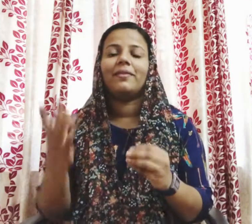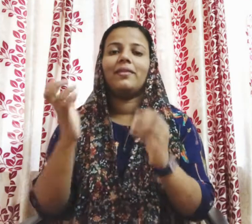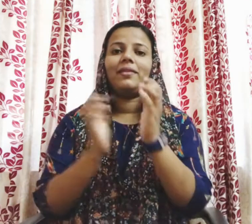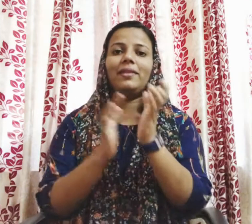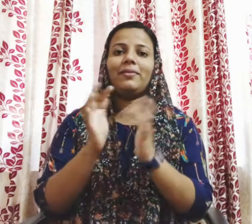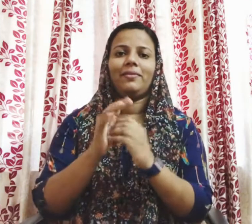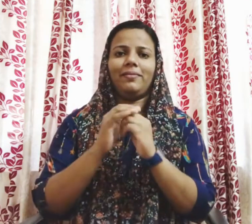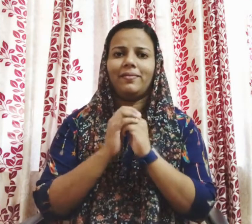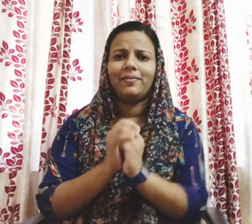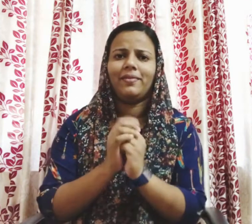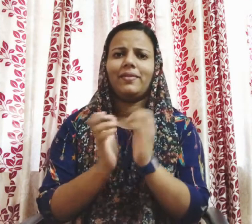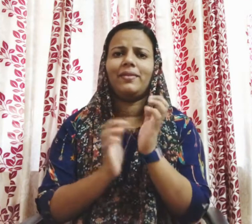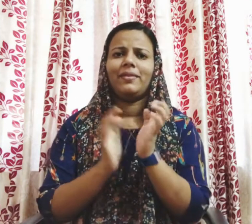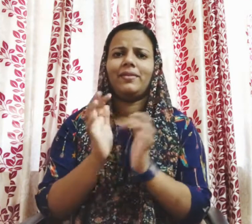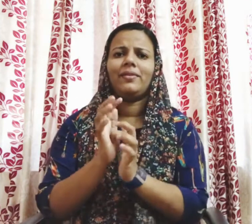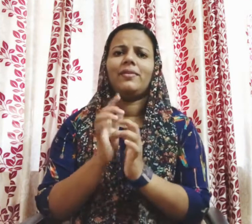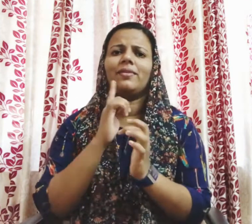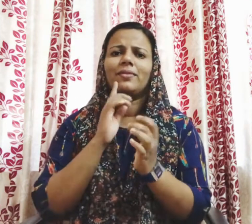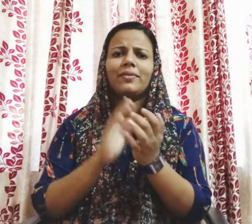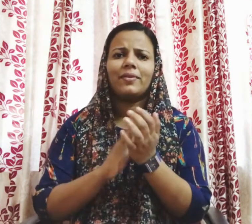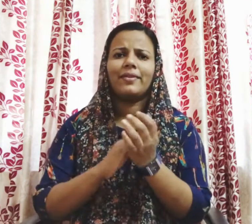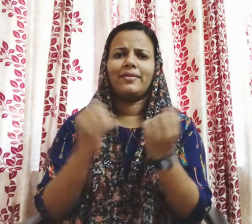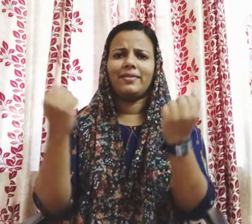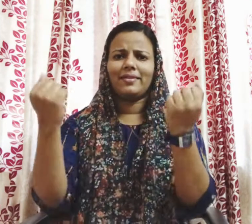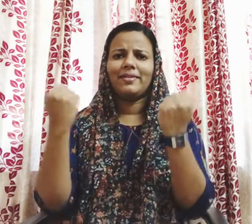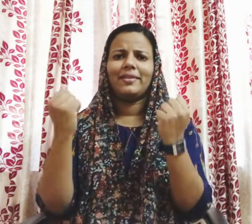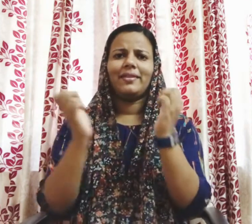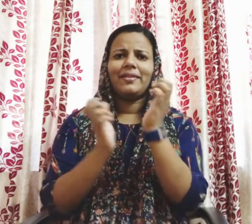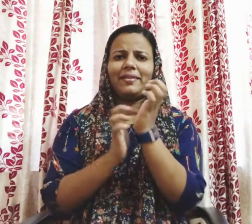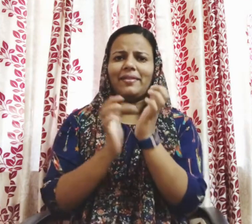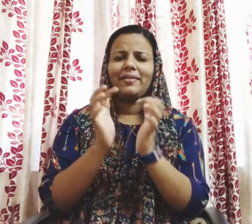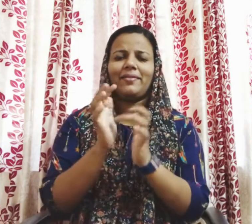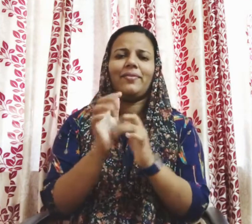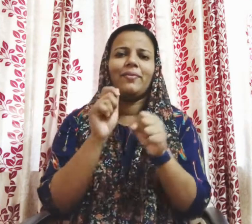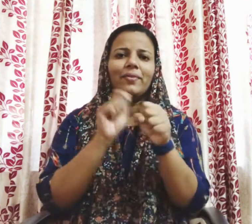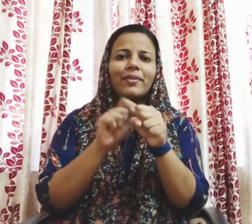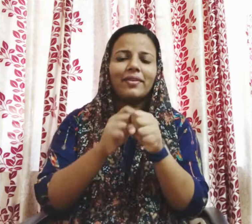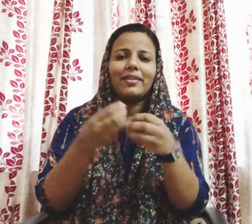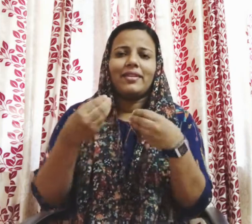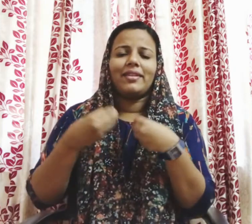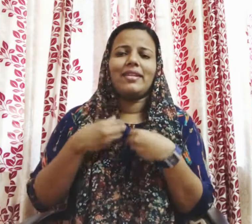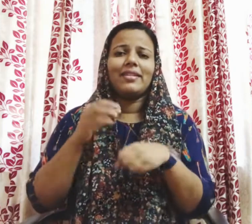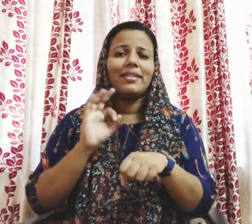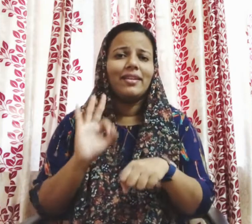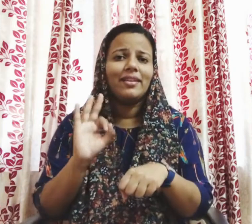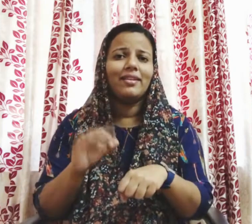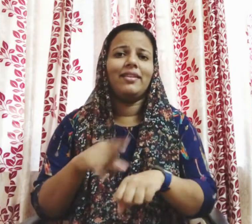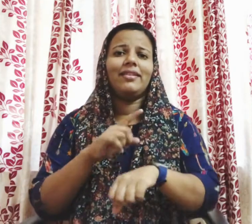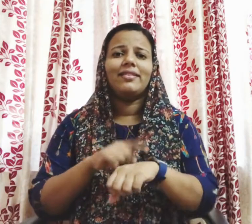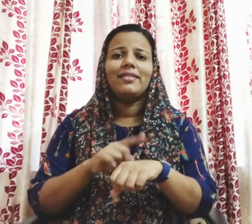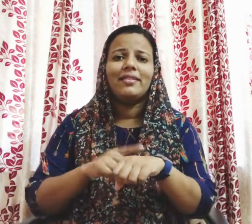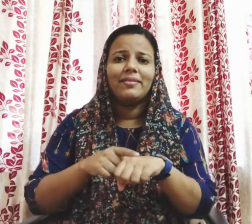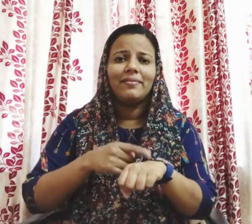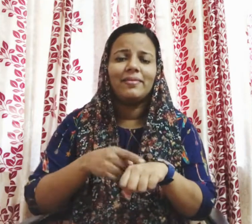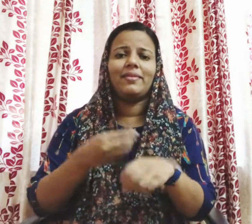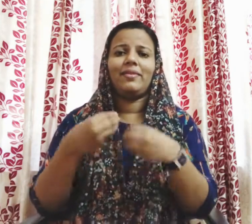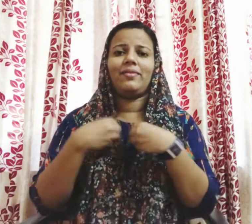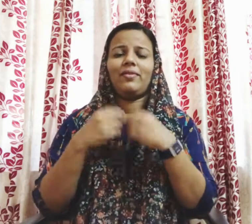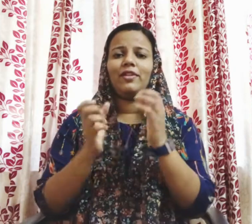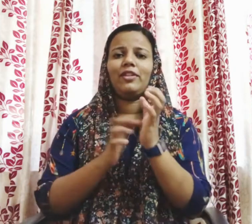ബുധനാഴ്ച പ്രഭാതത്തിൽ കർത്താവിനെ ആരാധിക്കുവാൻ, കർത്താവിനെ സ്തുതിക്കുവാൻ സർവശക്തനായ നമ്മുടെ പിതാവ് നമുക്ക് ഒരുക്കി തന്നിരിക്കുന്ന നല്ല സവകാശത്തിനായിട്ട് നമുക്ക്